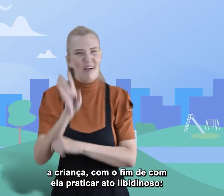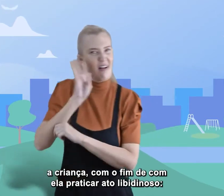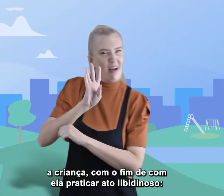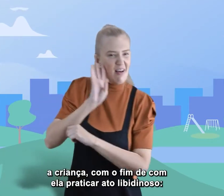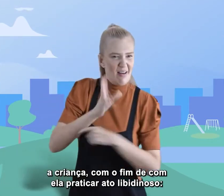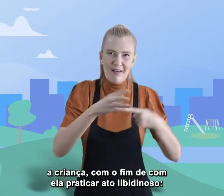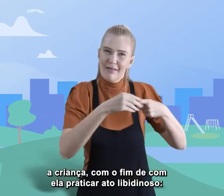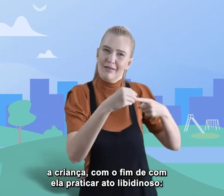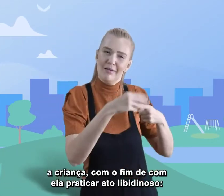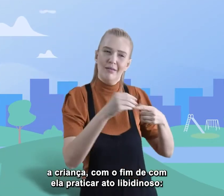libidinoso.